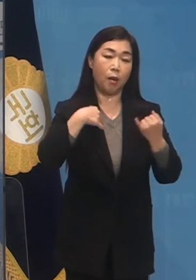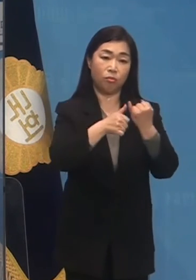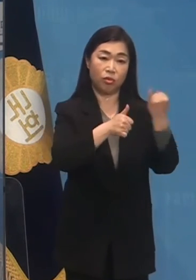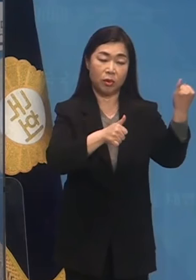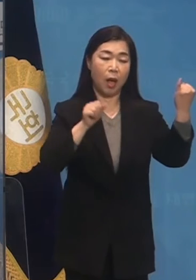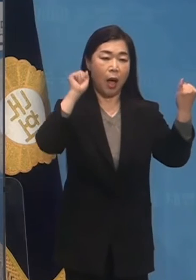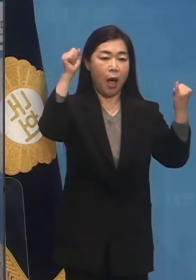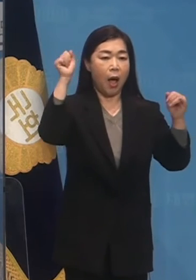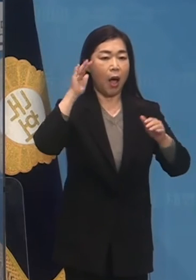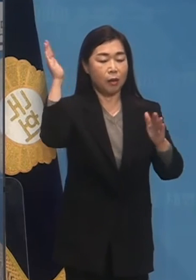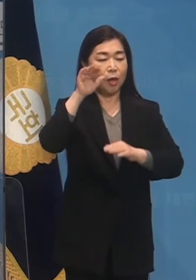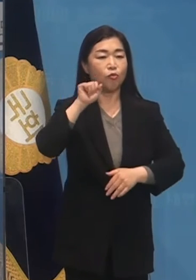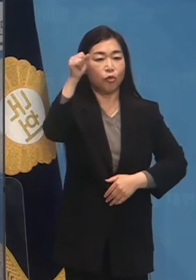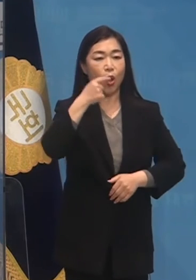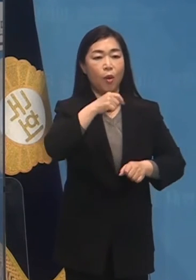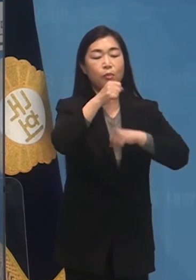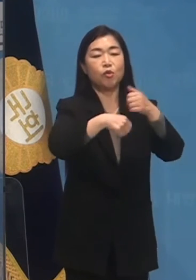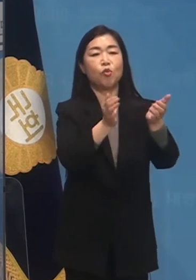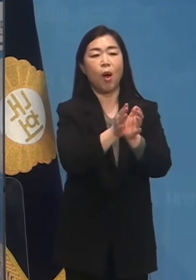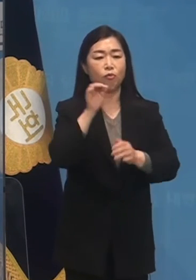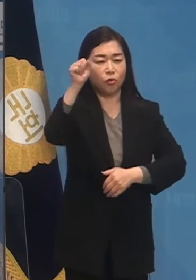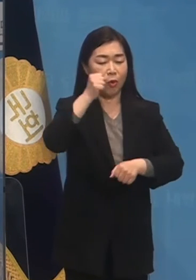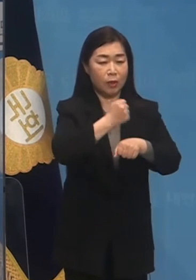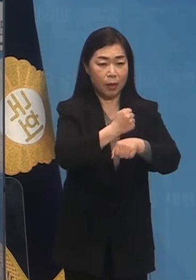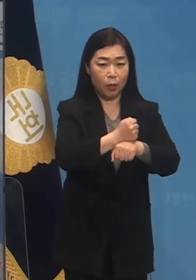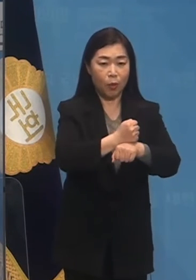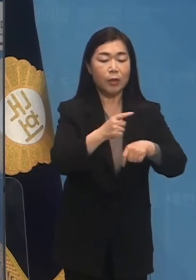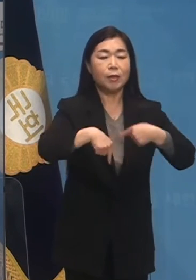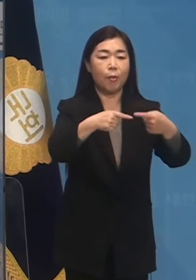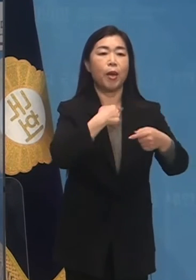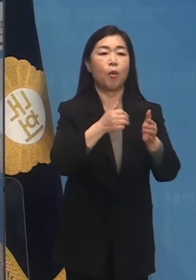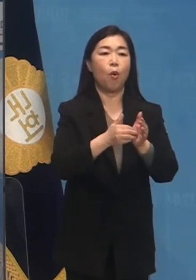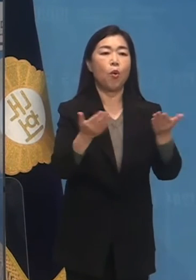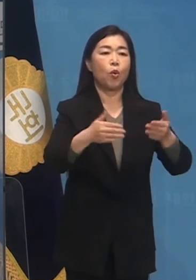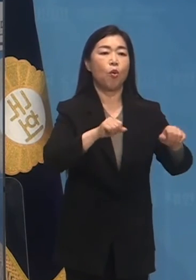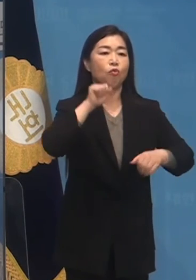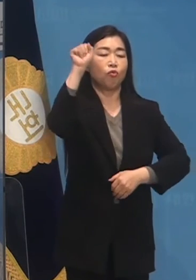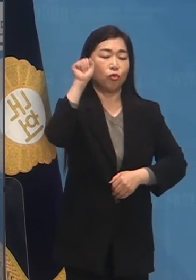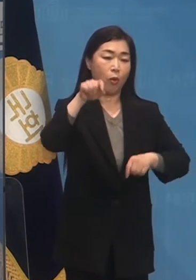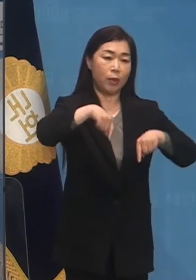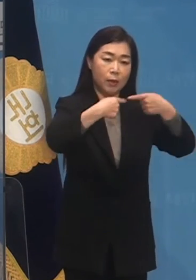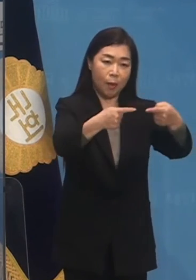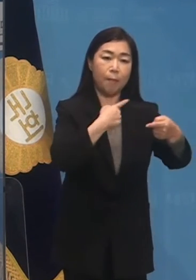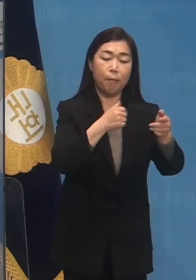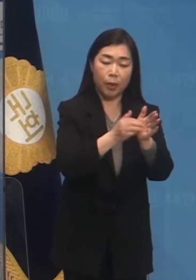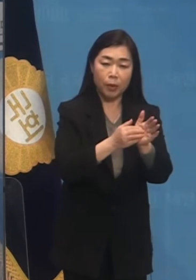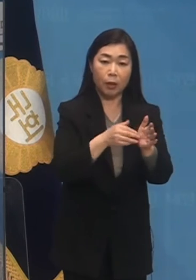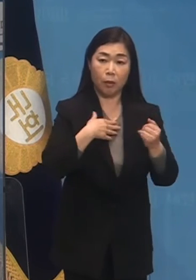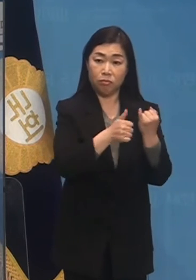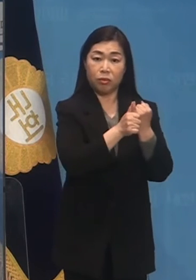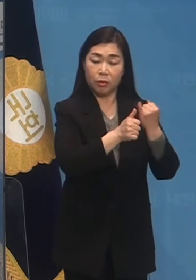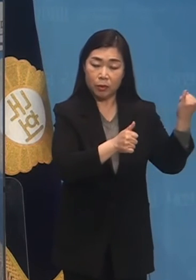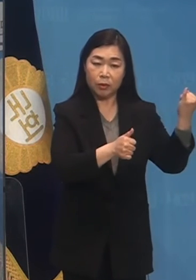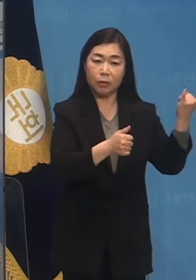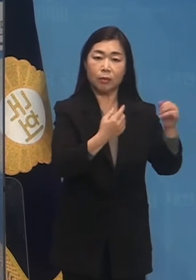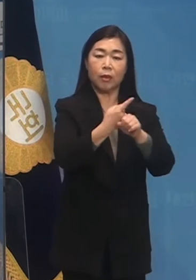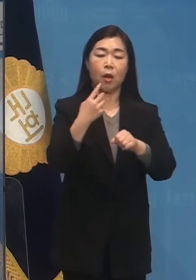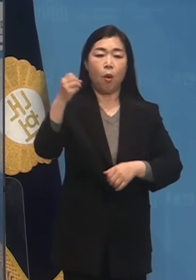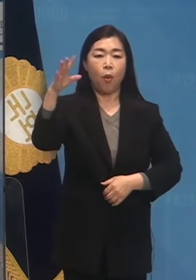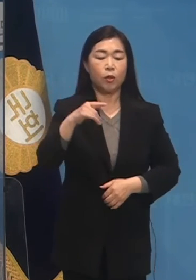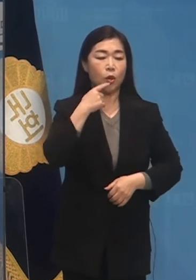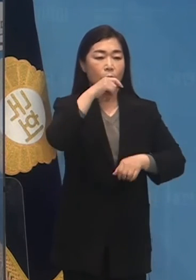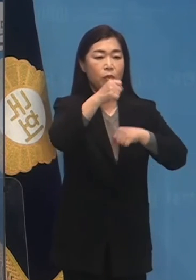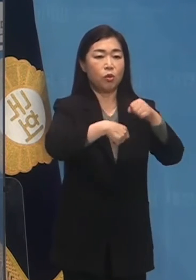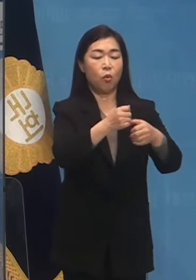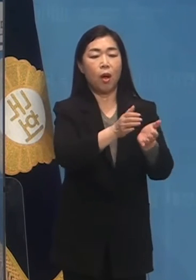학생운동과 민주화운동에 참여했고 노동운동에 함께 참여하였습니다. 저희 아내는 지난해